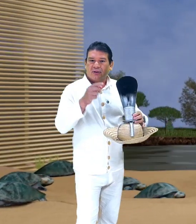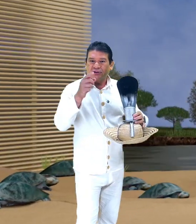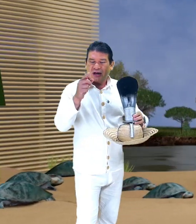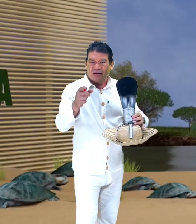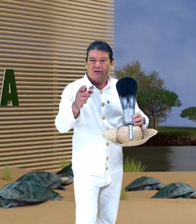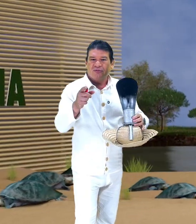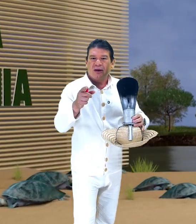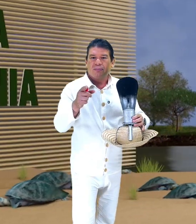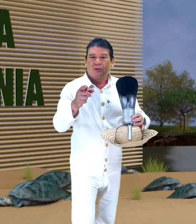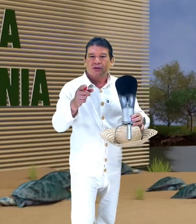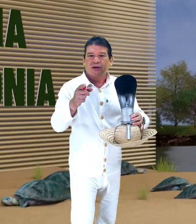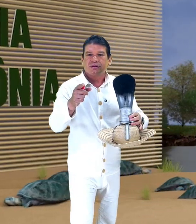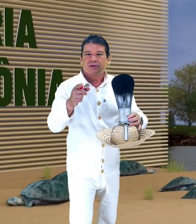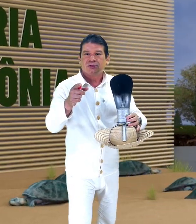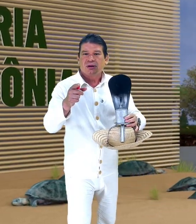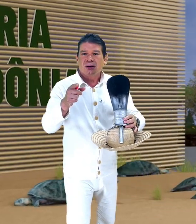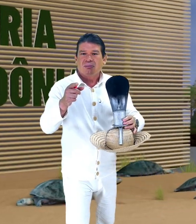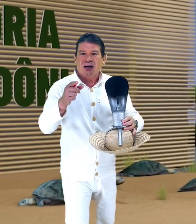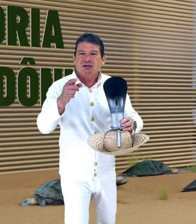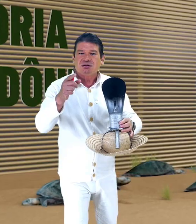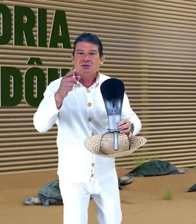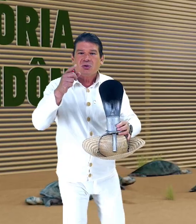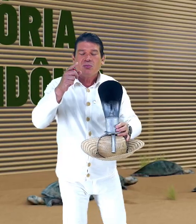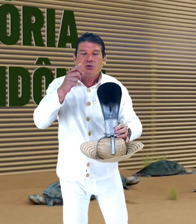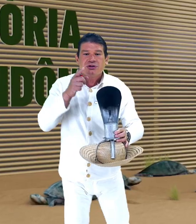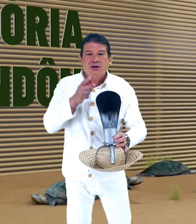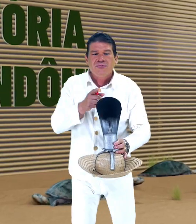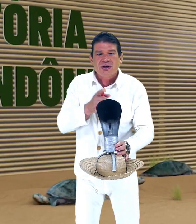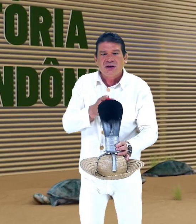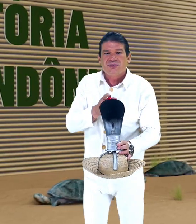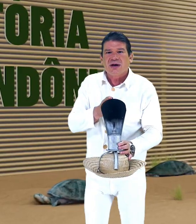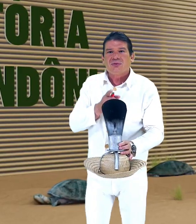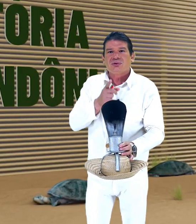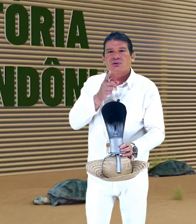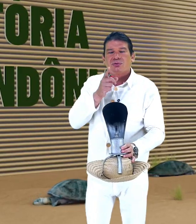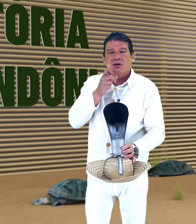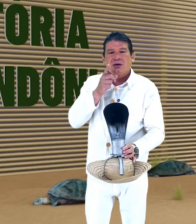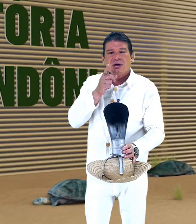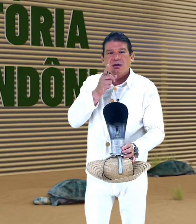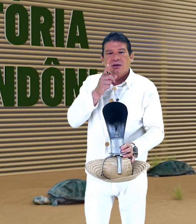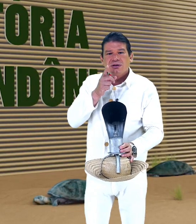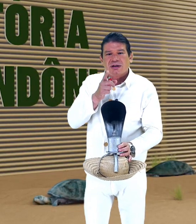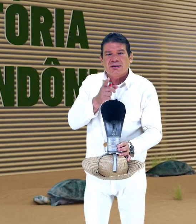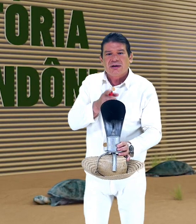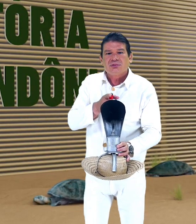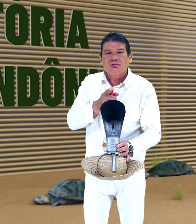apagar. Estrada de ferro é importante, mas o motivo que eles vieram